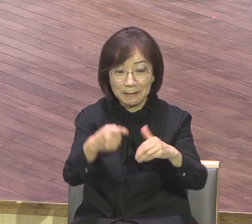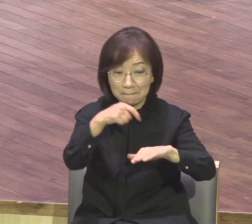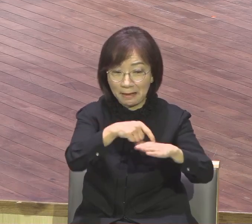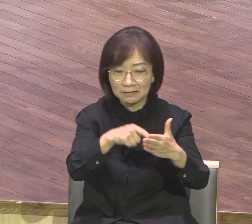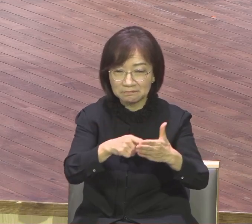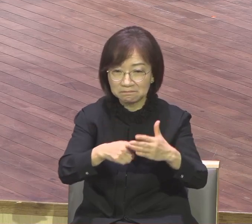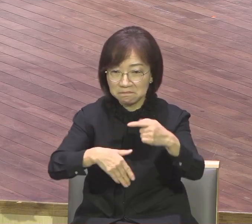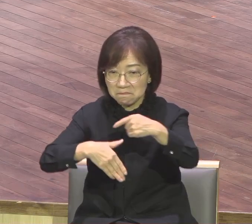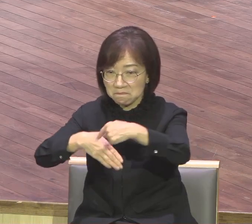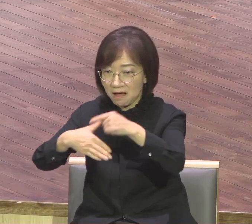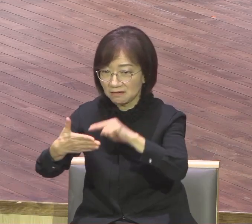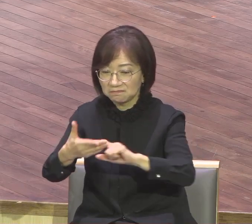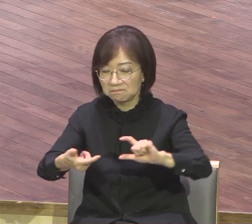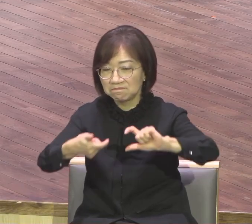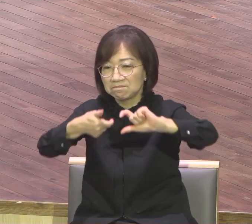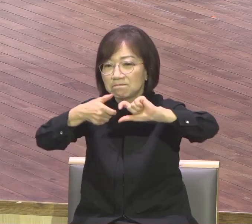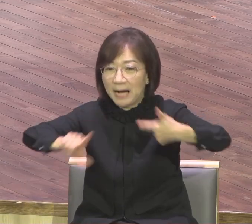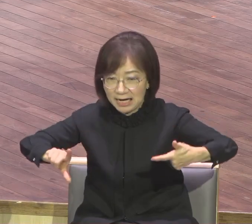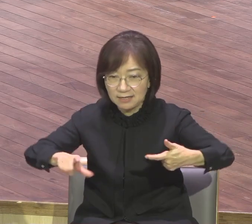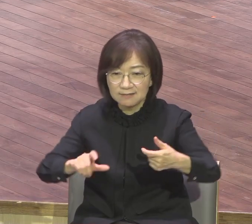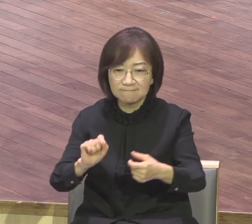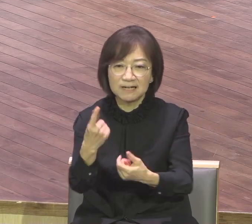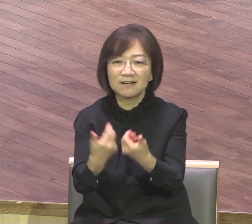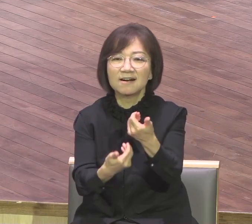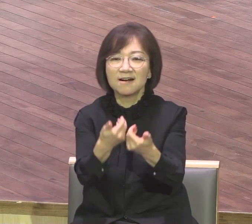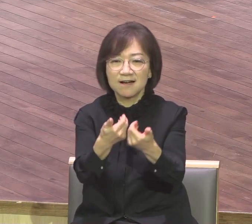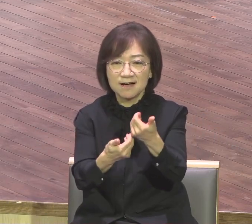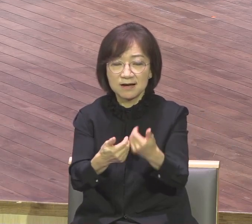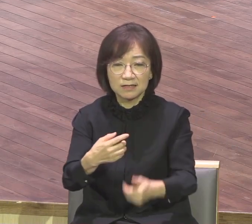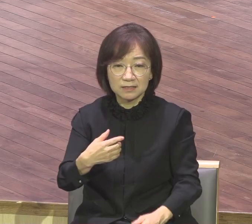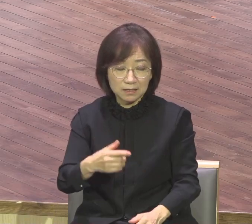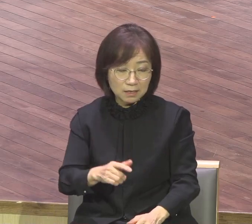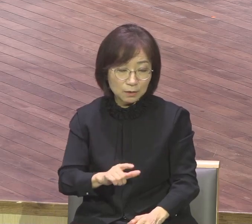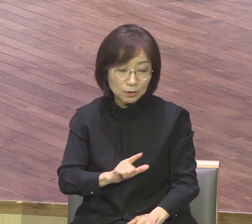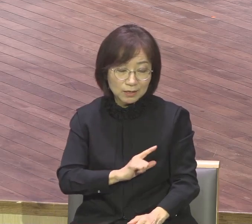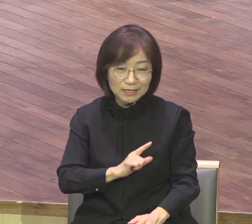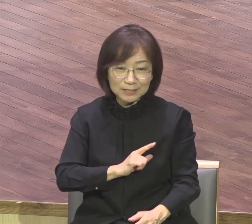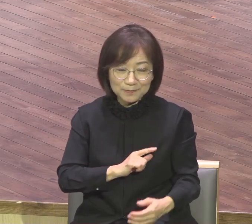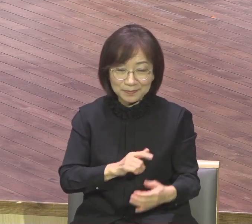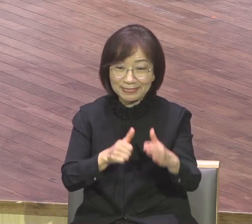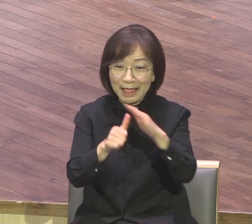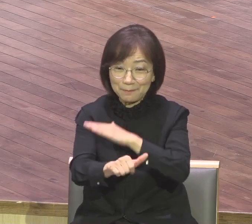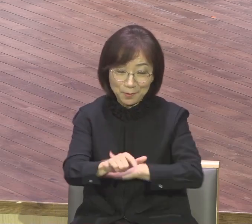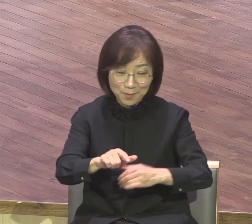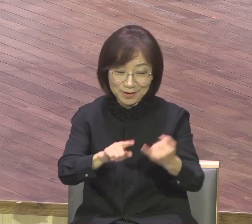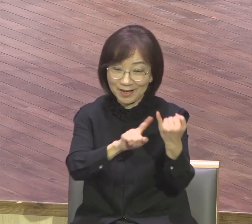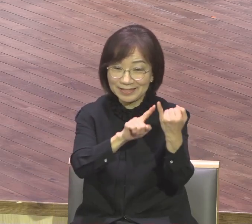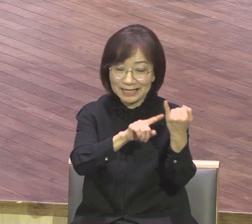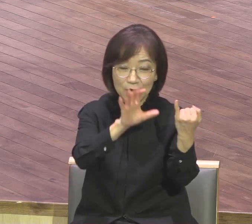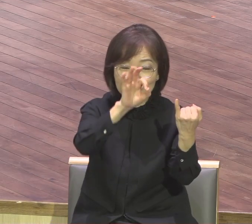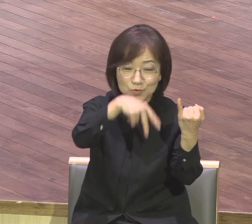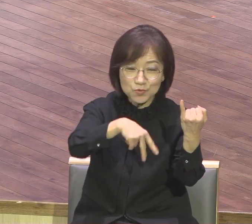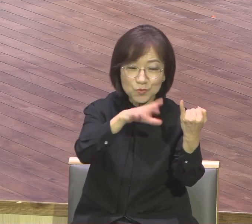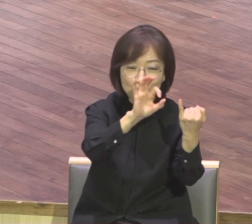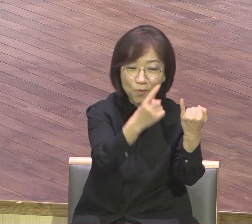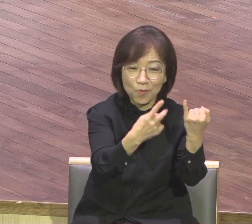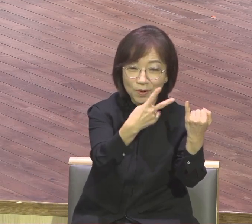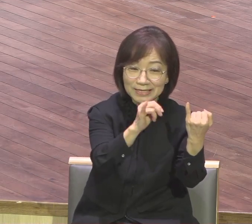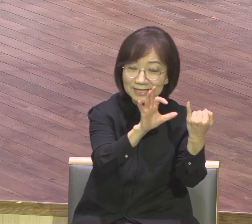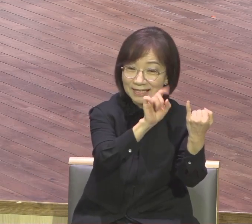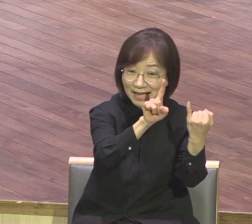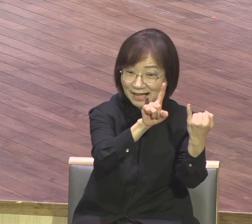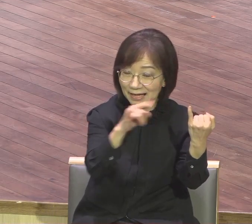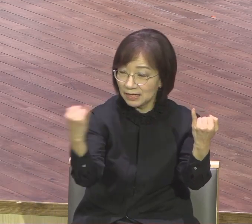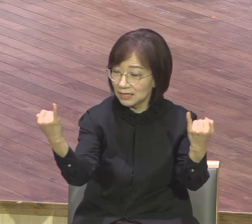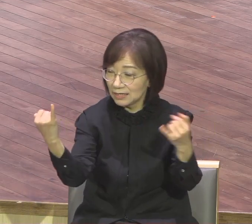de la iglesia Filipo no se podía ser uno. 그 주역이 요디아와 신두 이 순두개였어요. ¿Quiénes